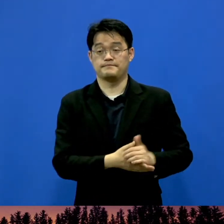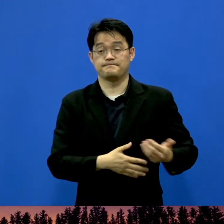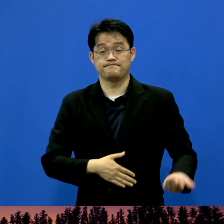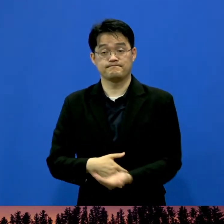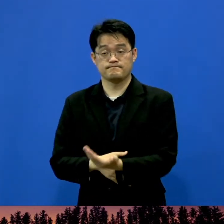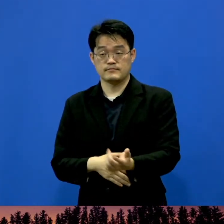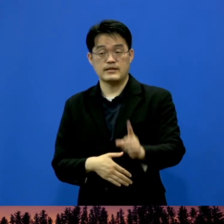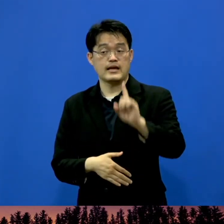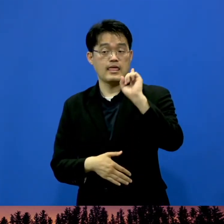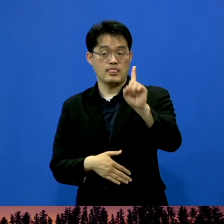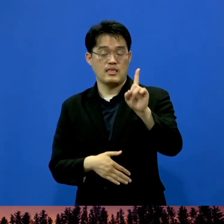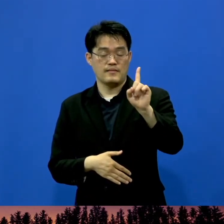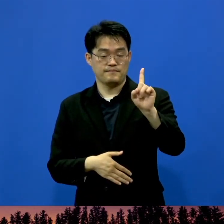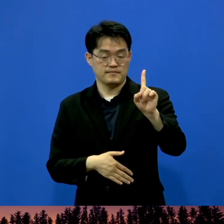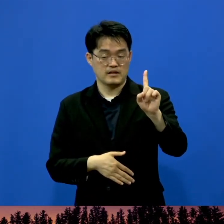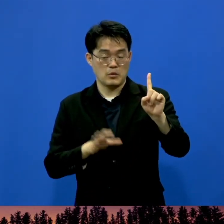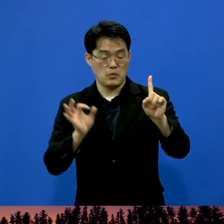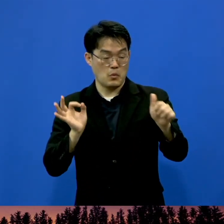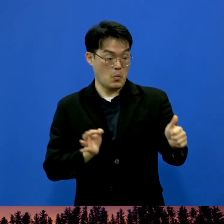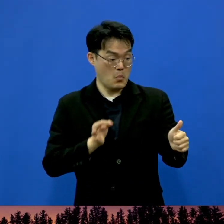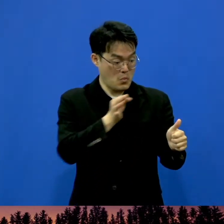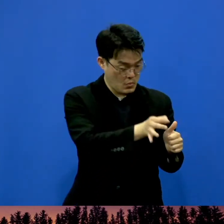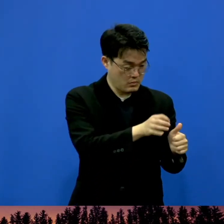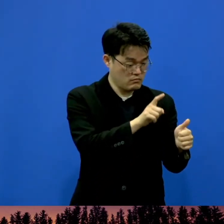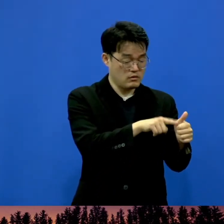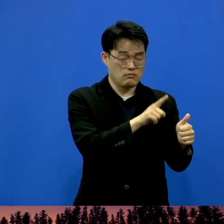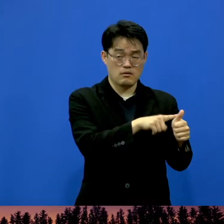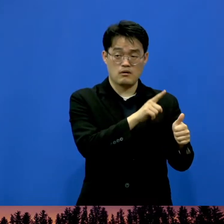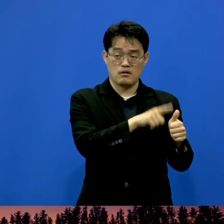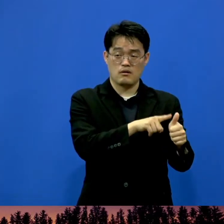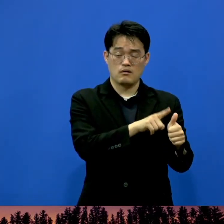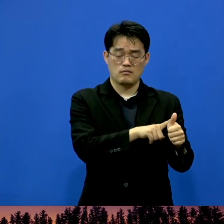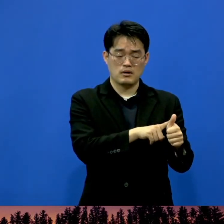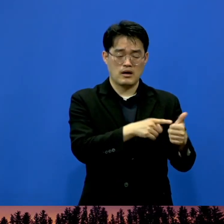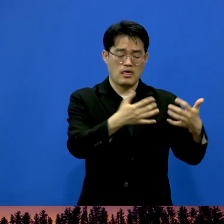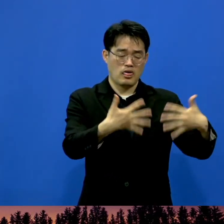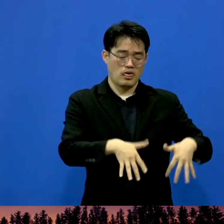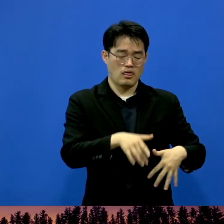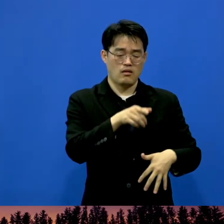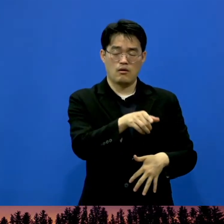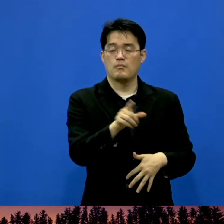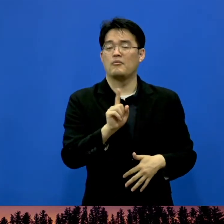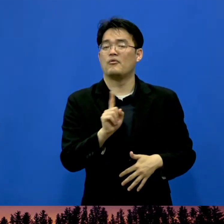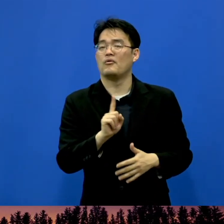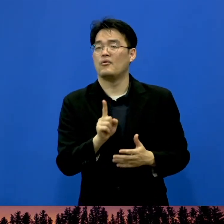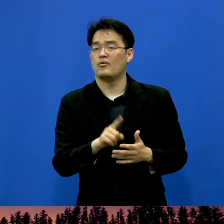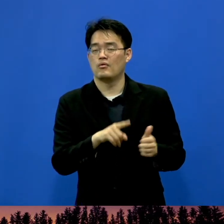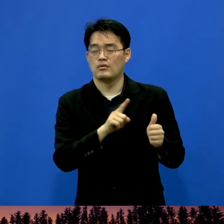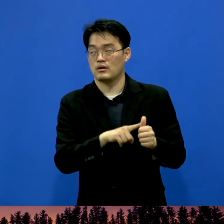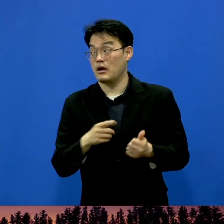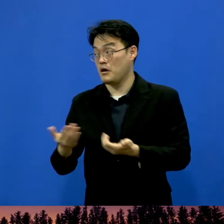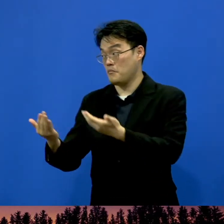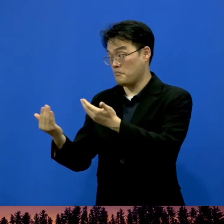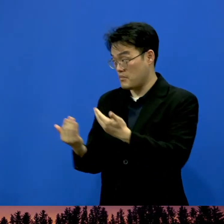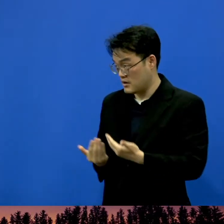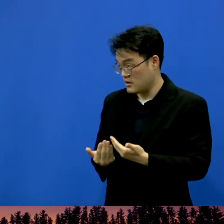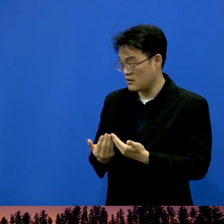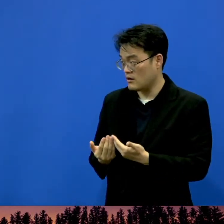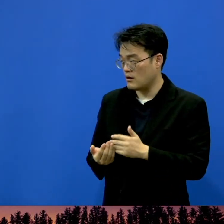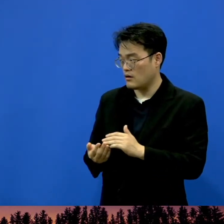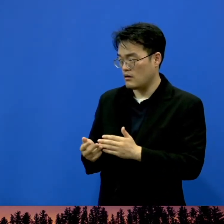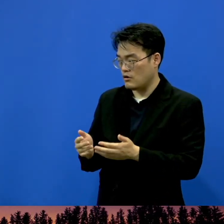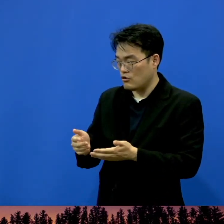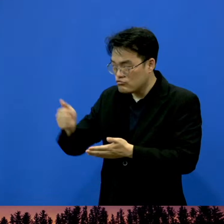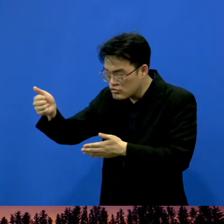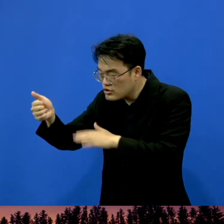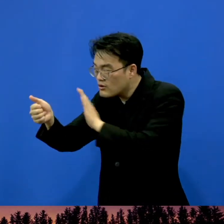자의 결정적인 약점이 뭐예요 여러분? 오늘 24절에 한 달란트 받은 자는 와서 이르되 주인이여 당신은 굳은 사람이라 심지